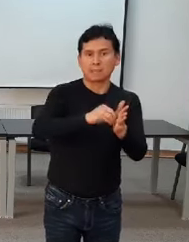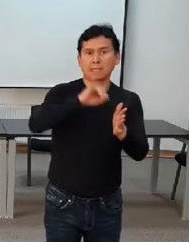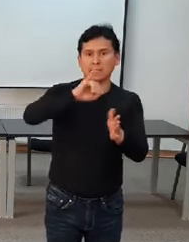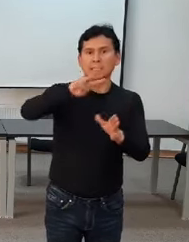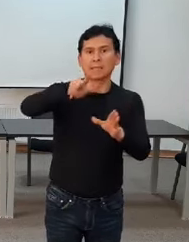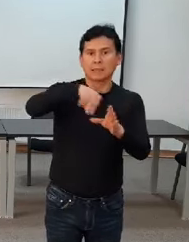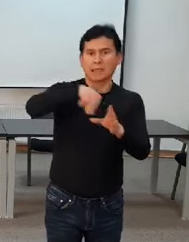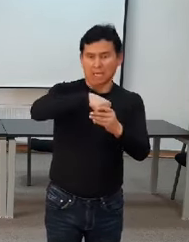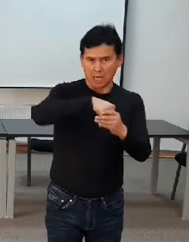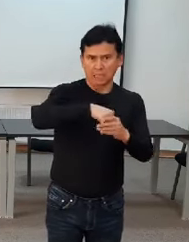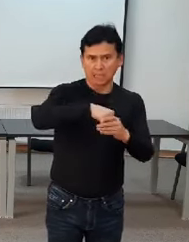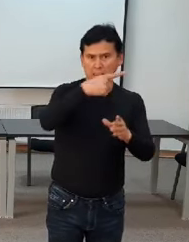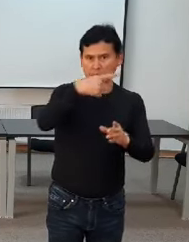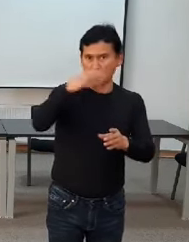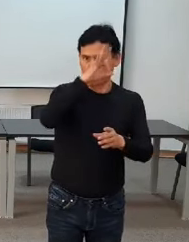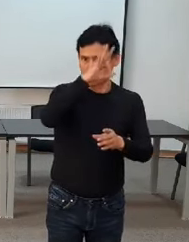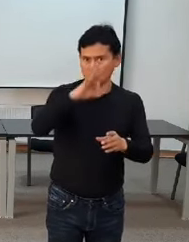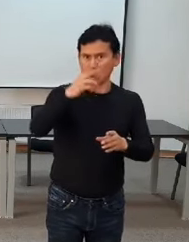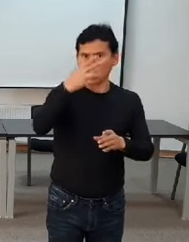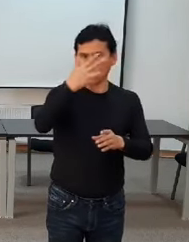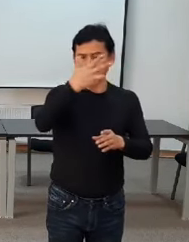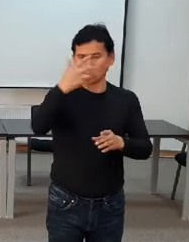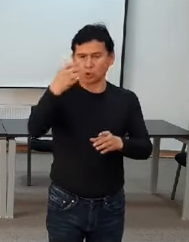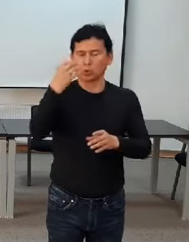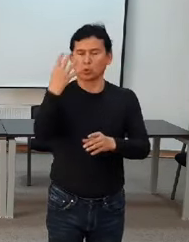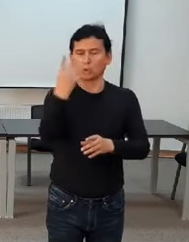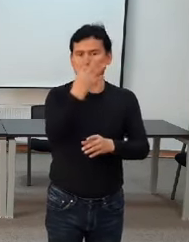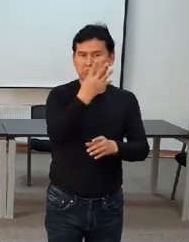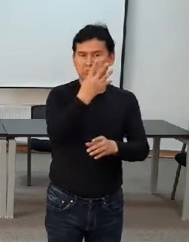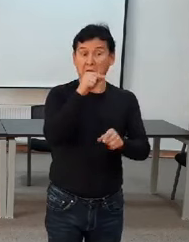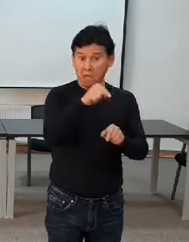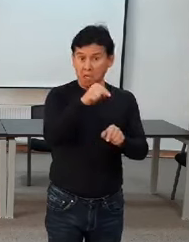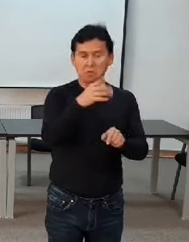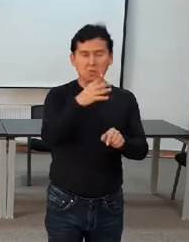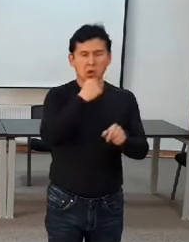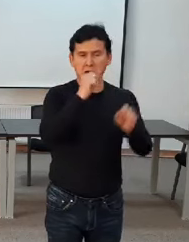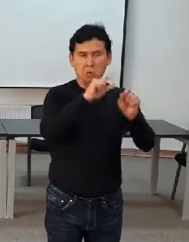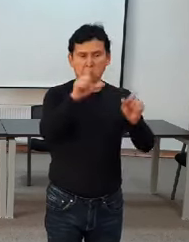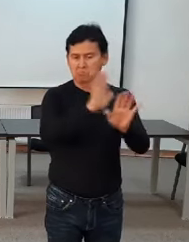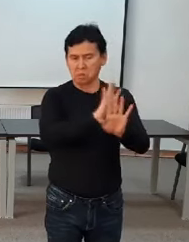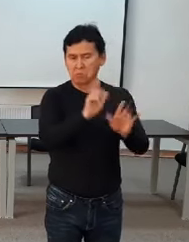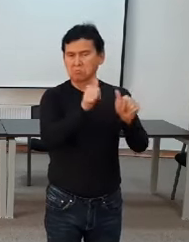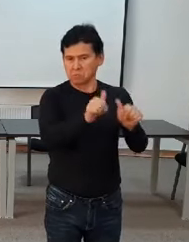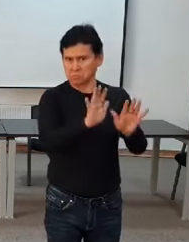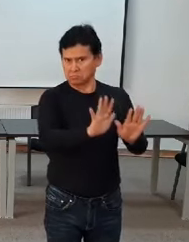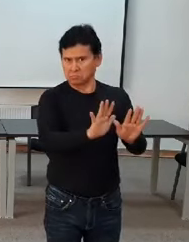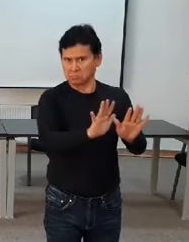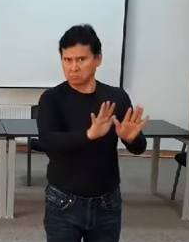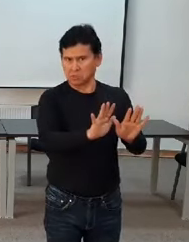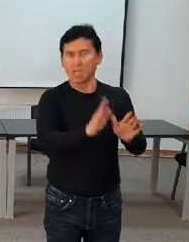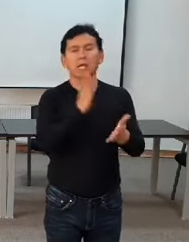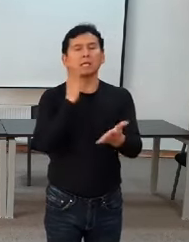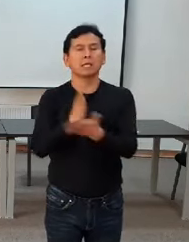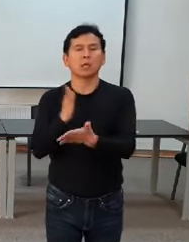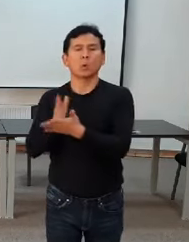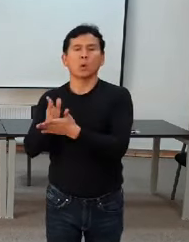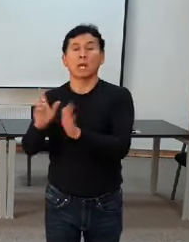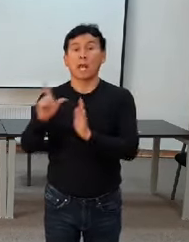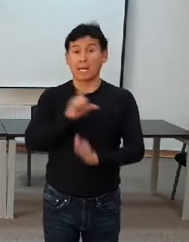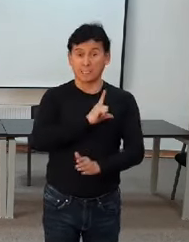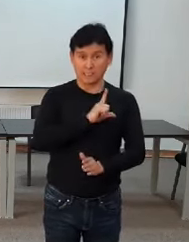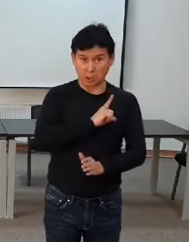tenía cobertura del 100%, 844 canastas, así que ahí no hubo, cierto, que aumentar, estamos bien ahí. Y en las escuelas y liceos se